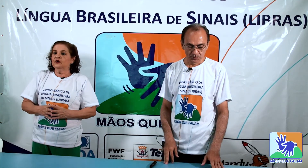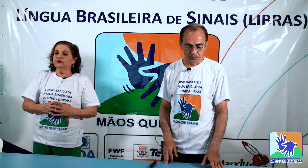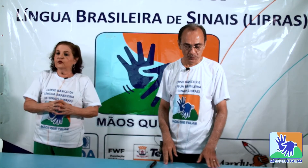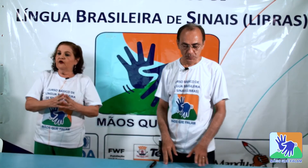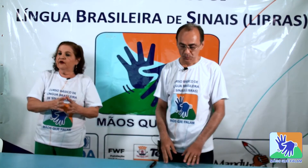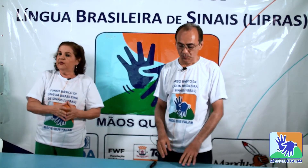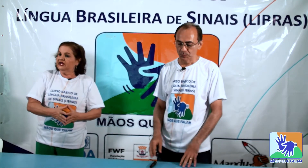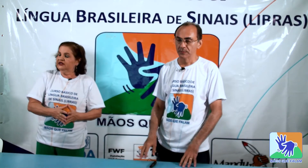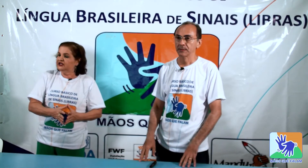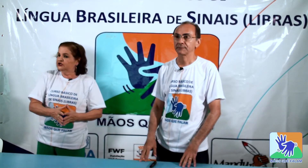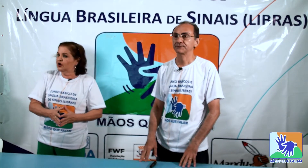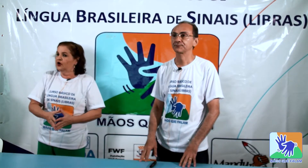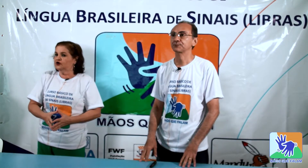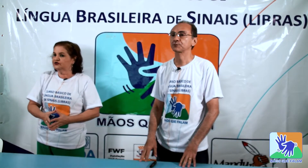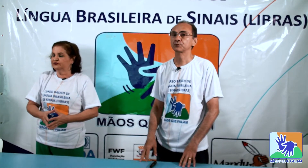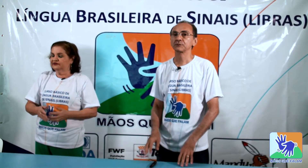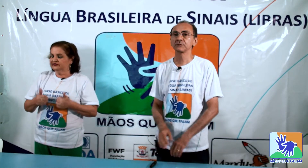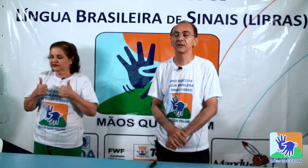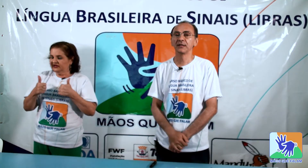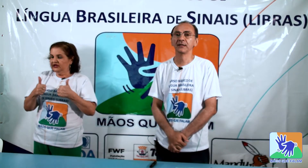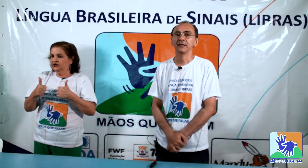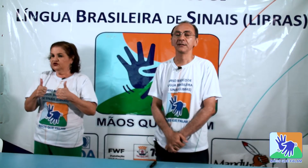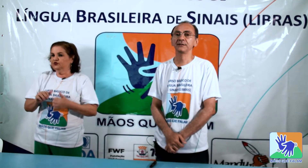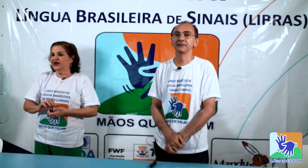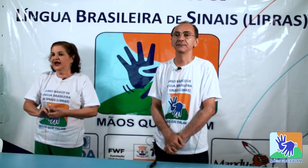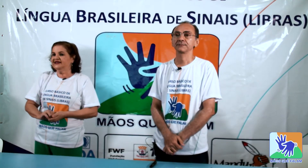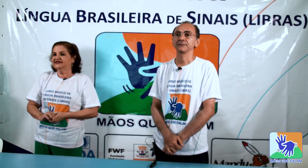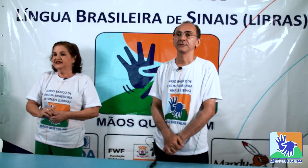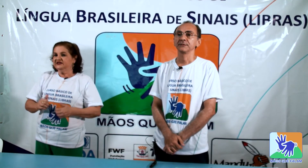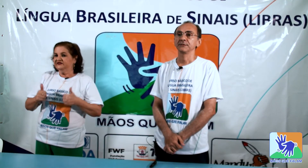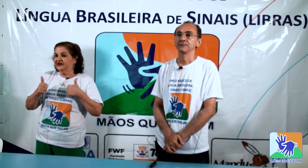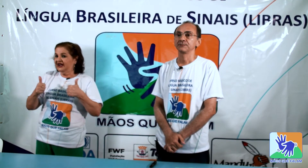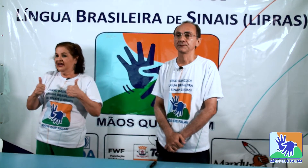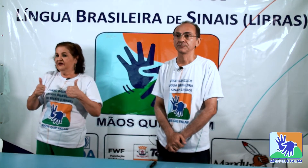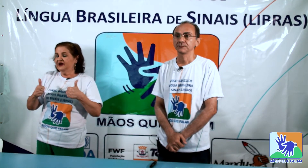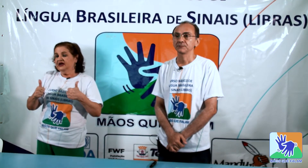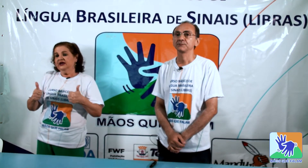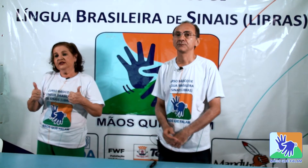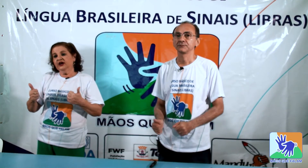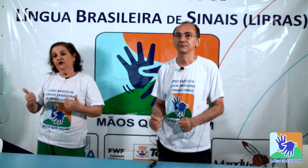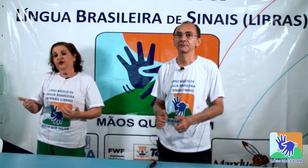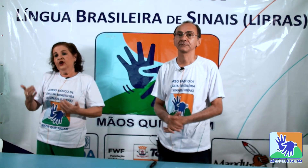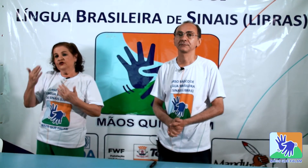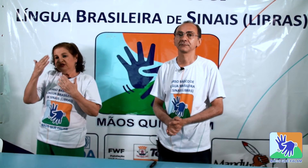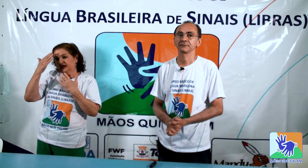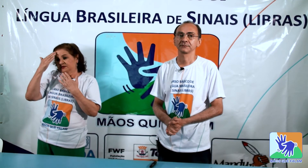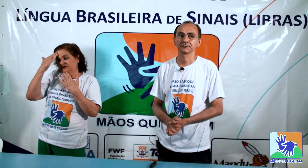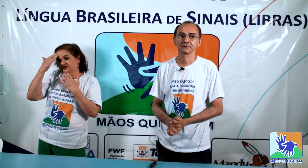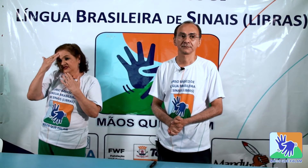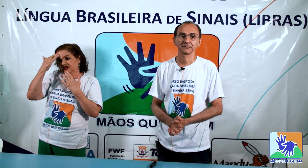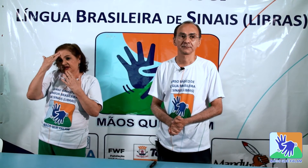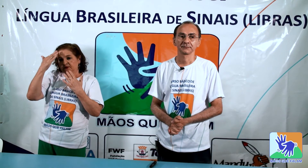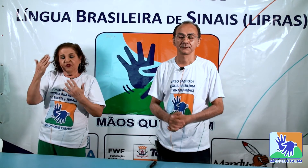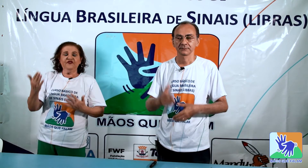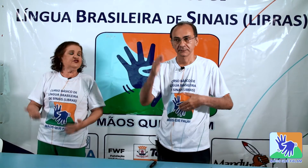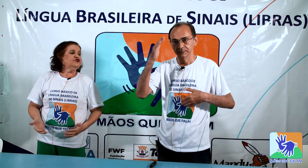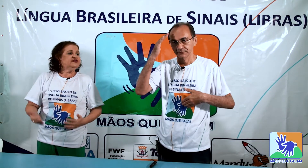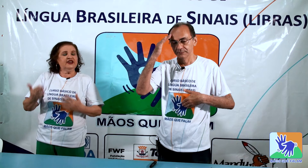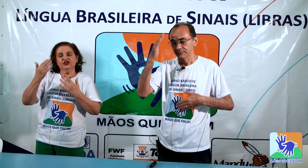do alfabeto datilológico e os numerais. Valeu? Então, eu digo aqui para você, professor Sérgio,